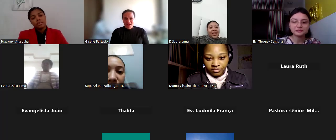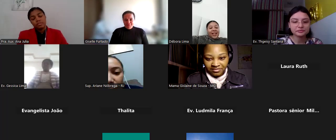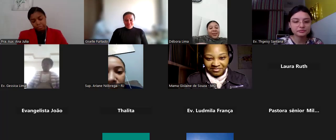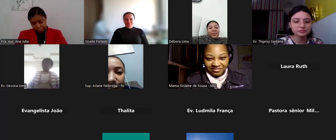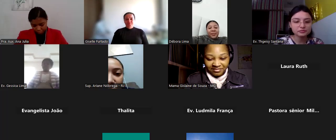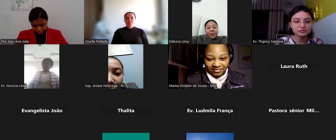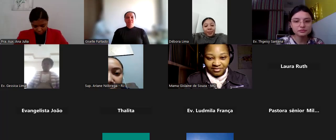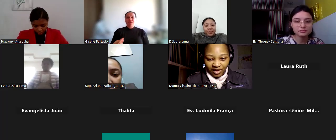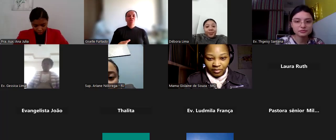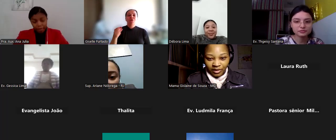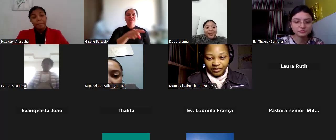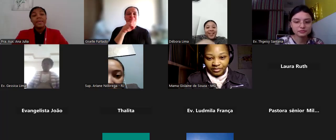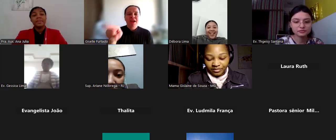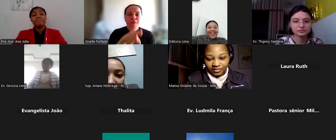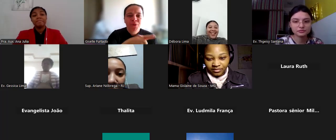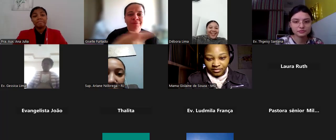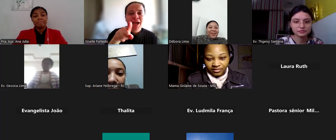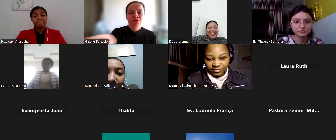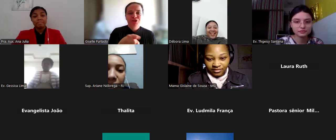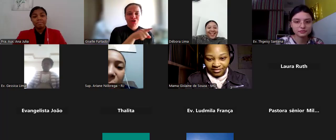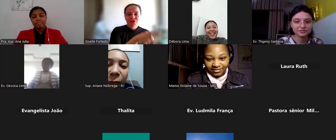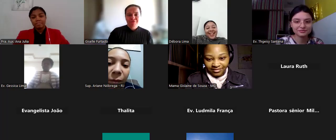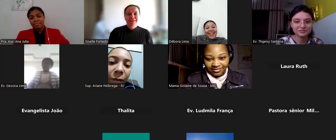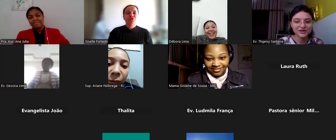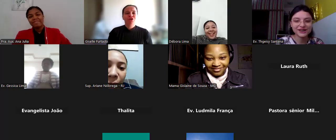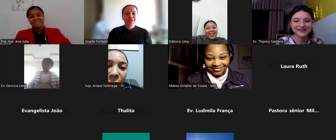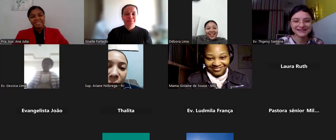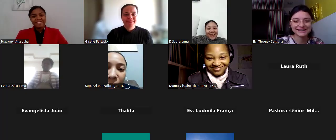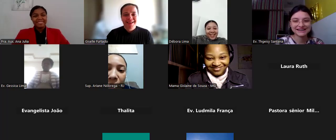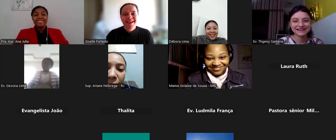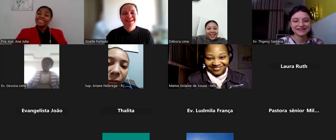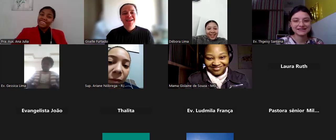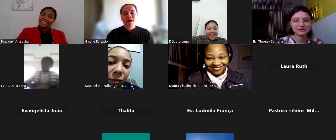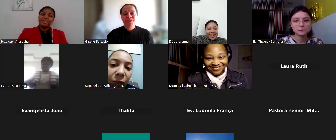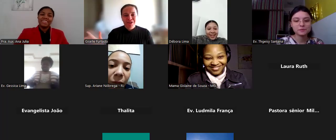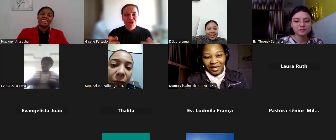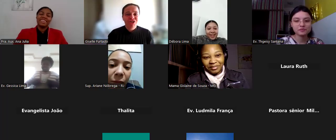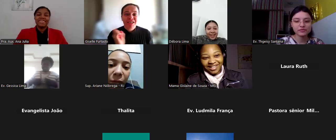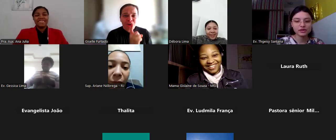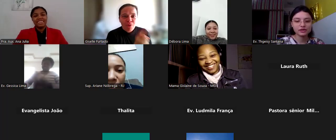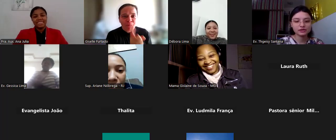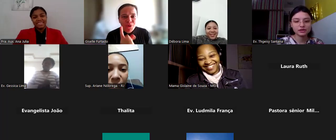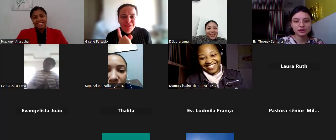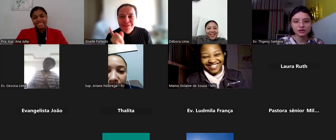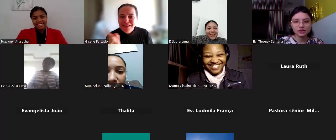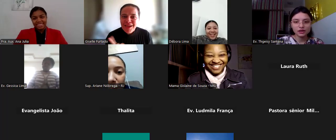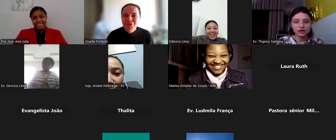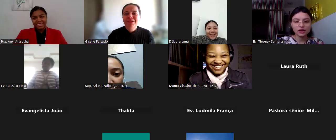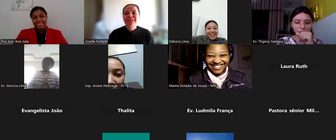Amém? Então, não é feio apontar quando a gente está falando de Libras, tá? A mãe da gente ensina, não aponta esse dedo, menino, que